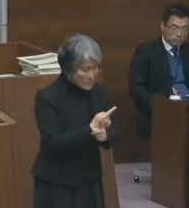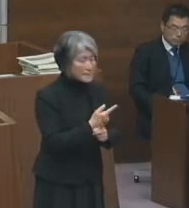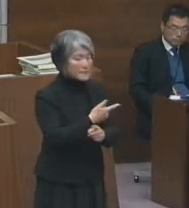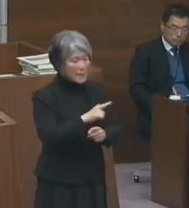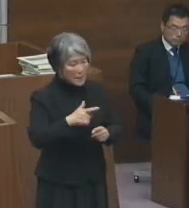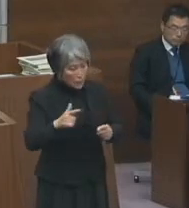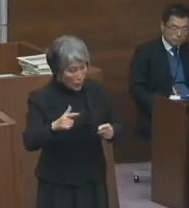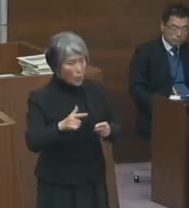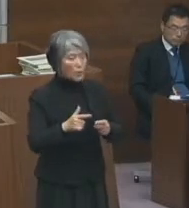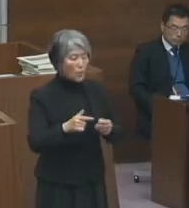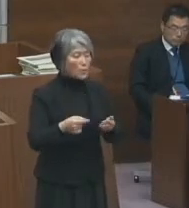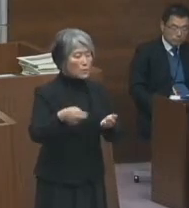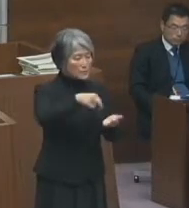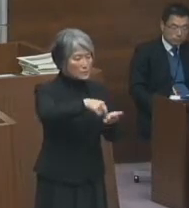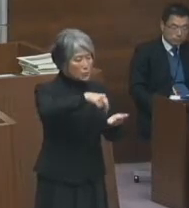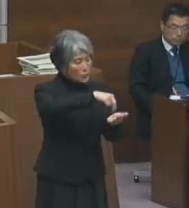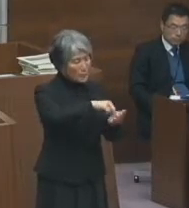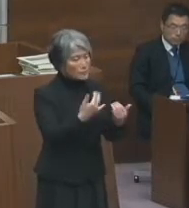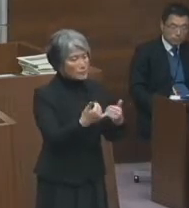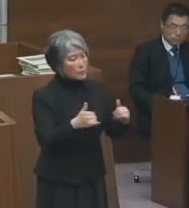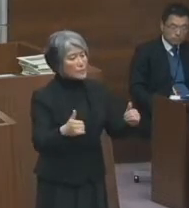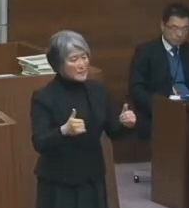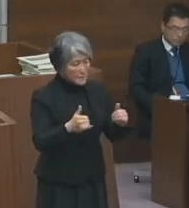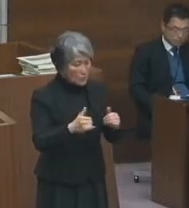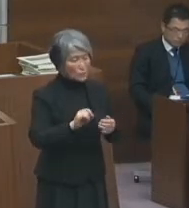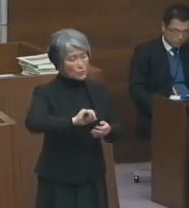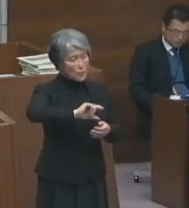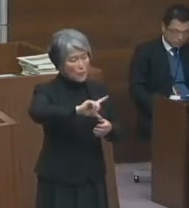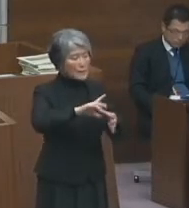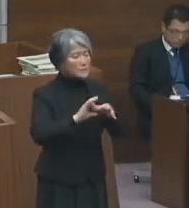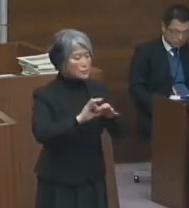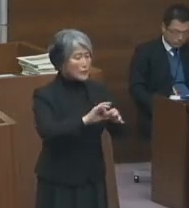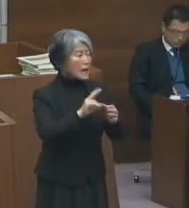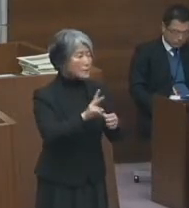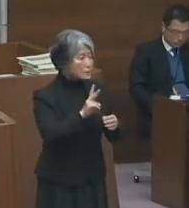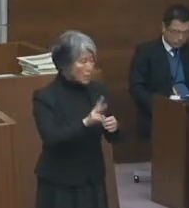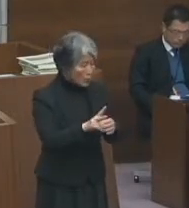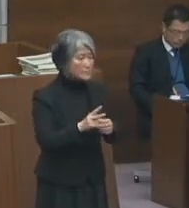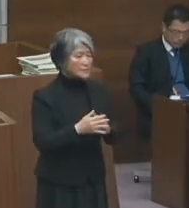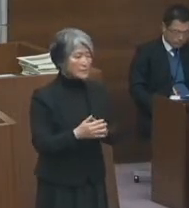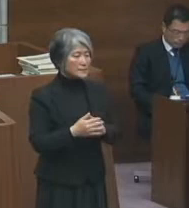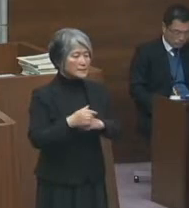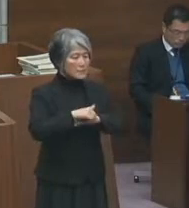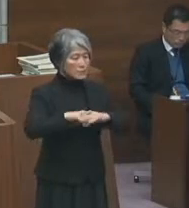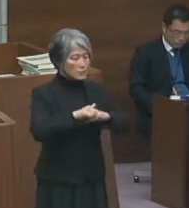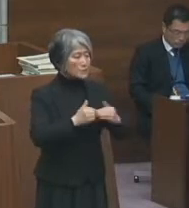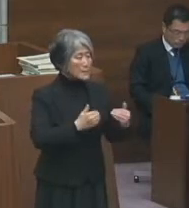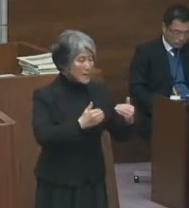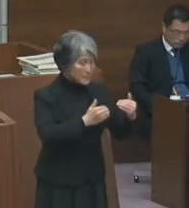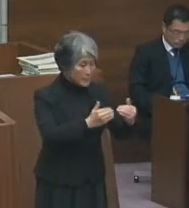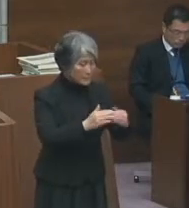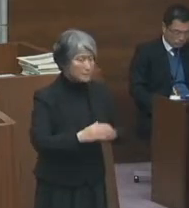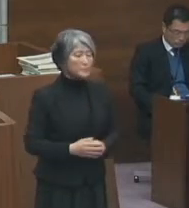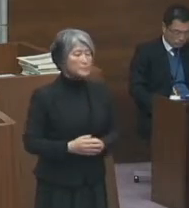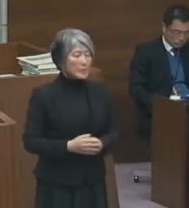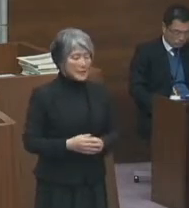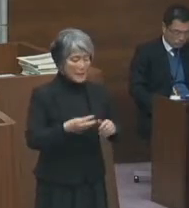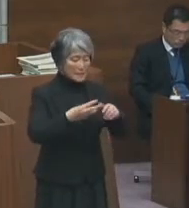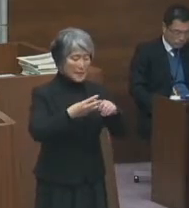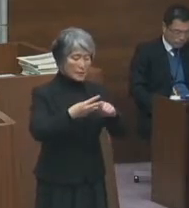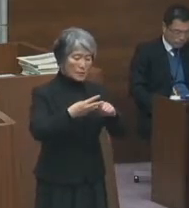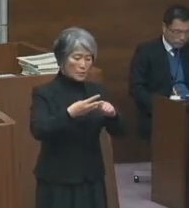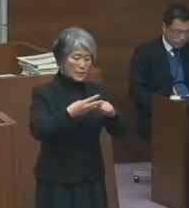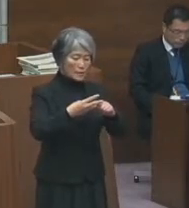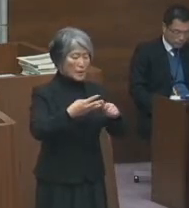ような方策についても検討を進めてまいりたいと考えております。続いてご質問の3項目目、高齢者施策についての4点